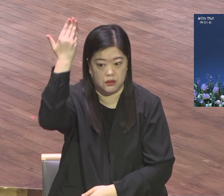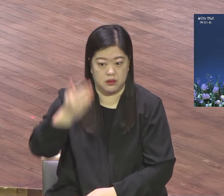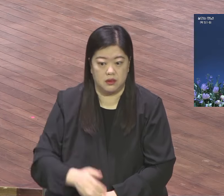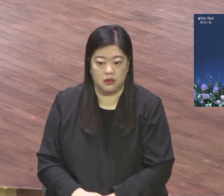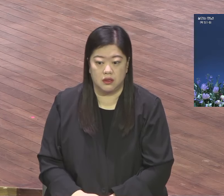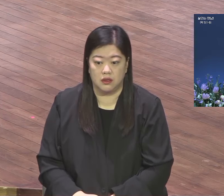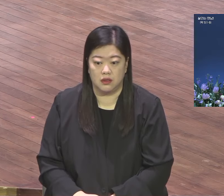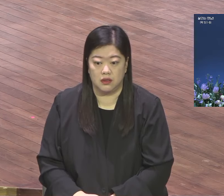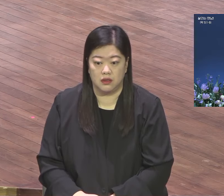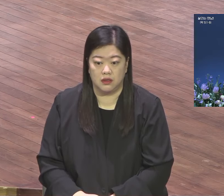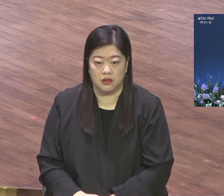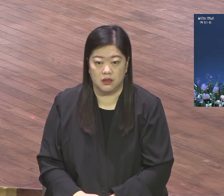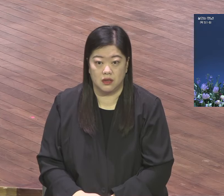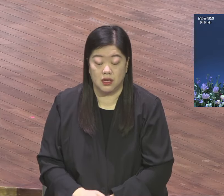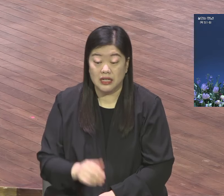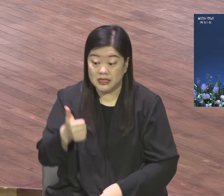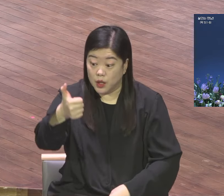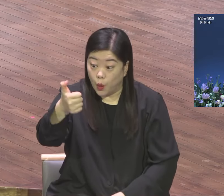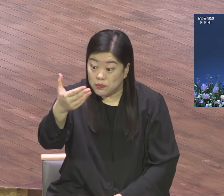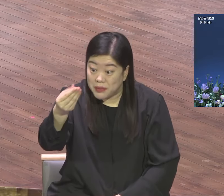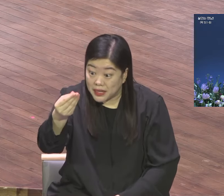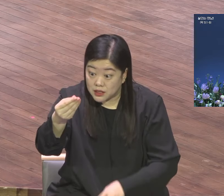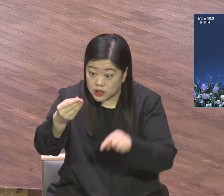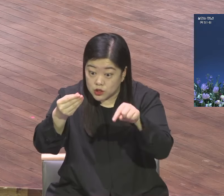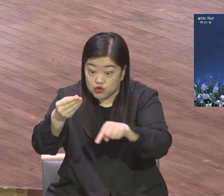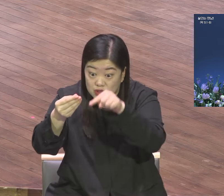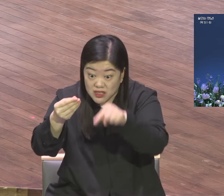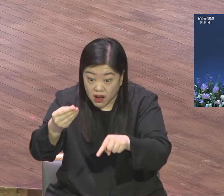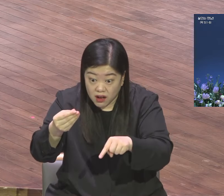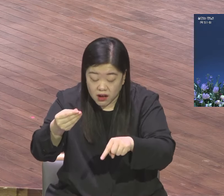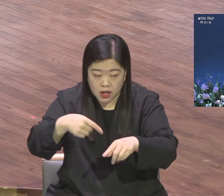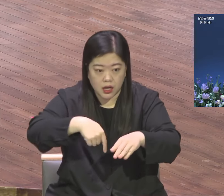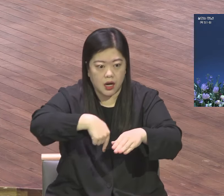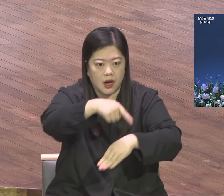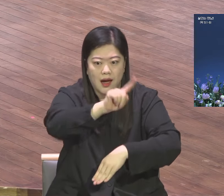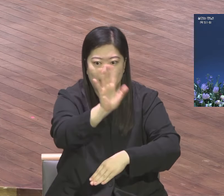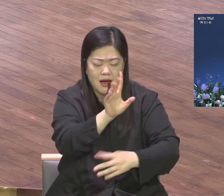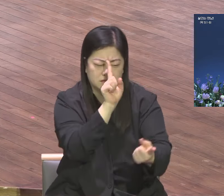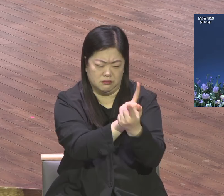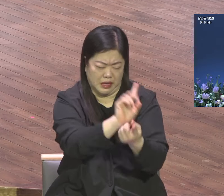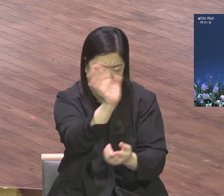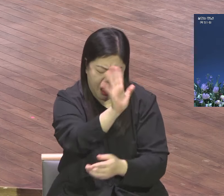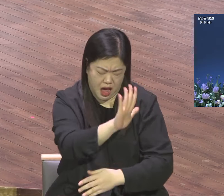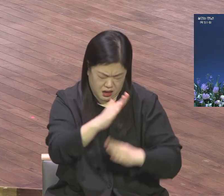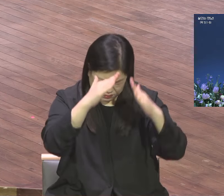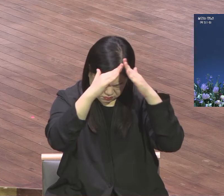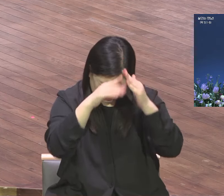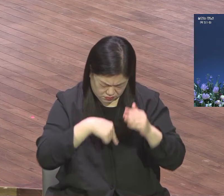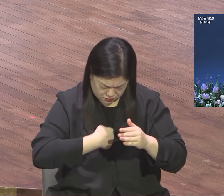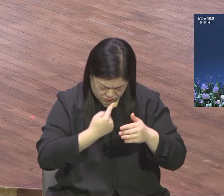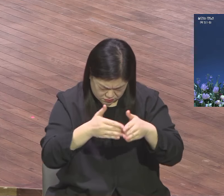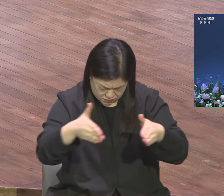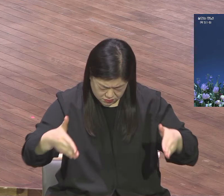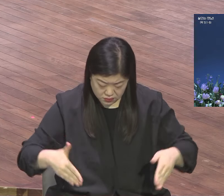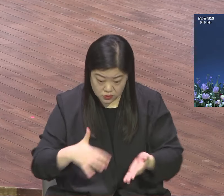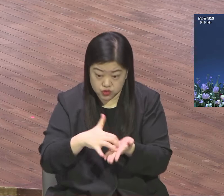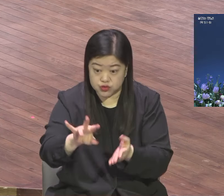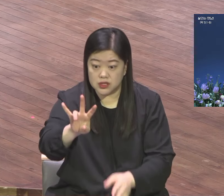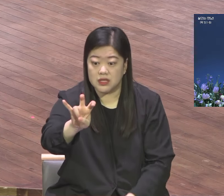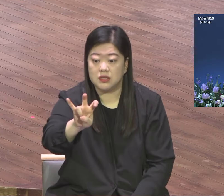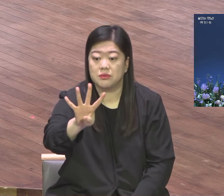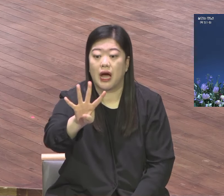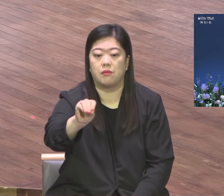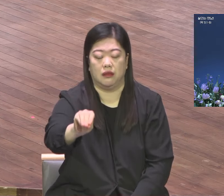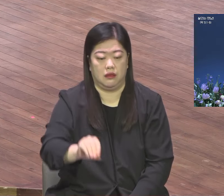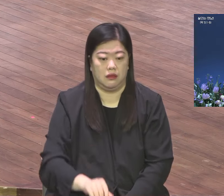24만 청년들이 언둔 청년이래요. 혼자 집에 있어. 현대